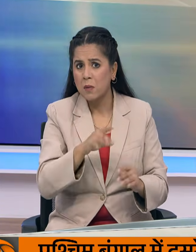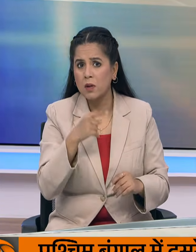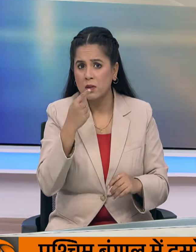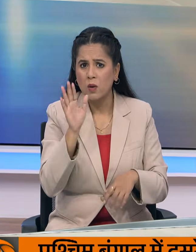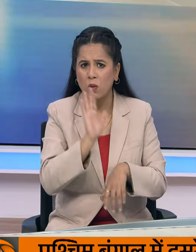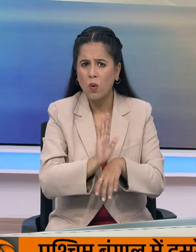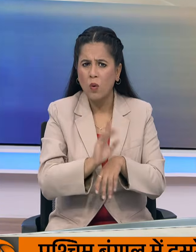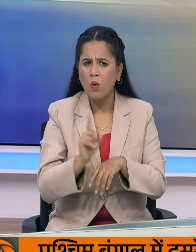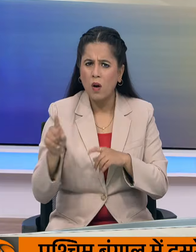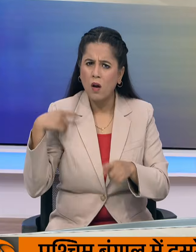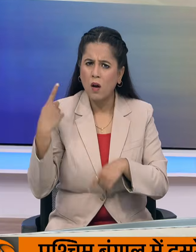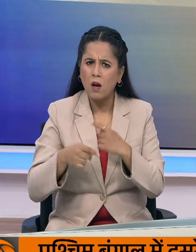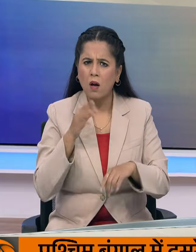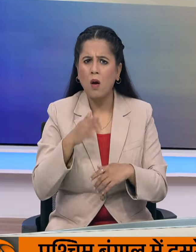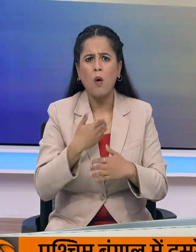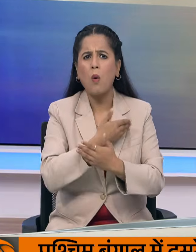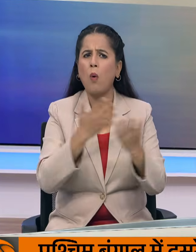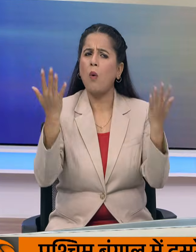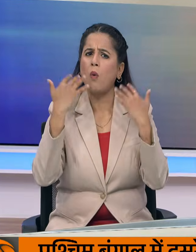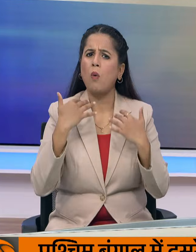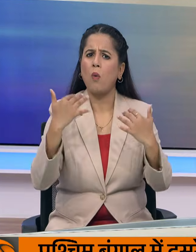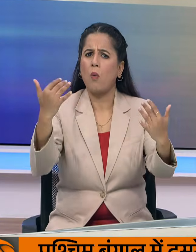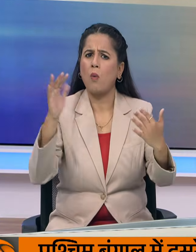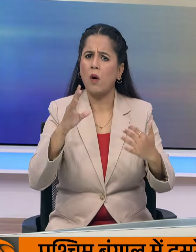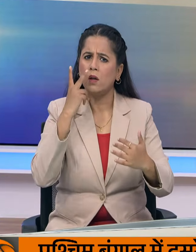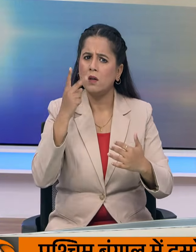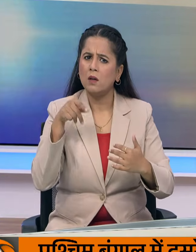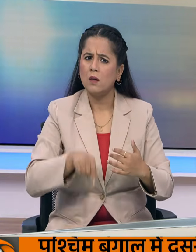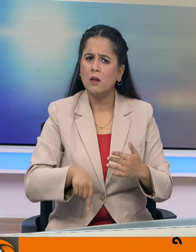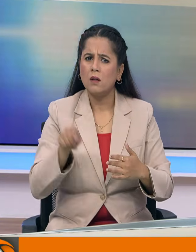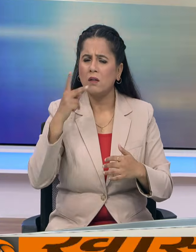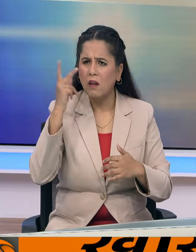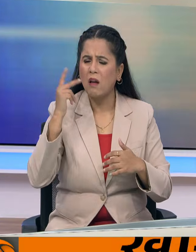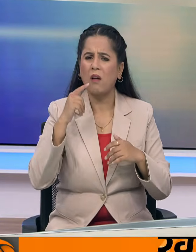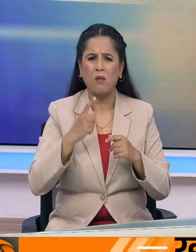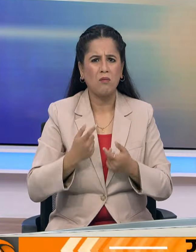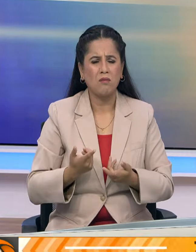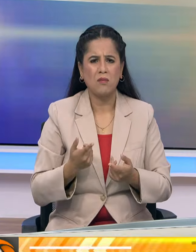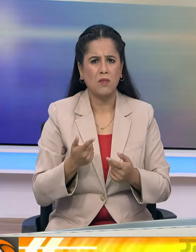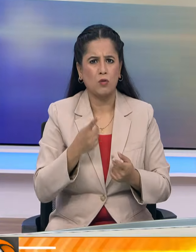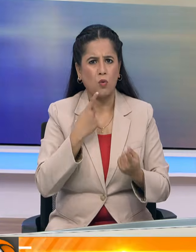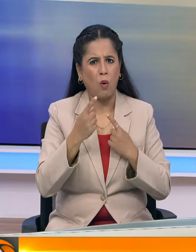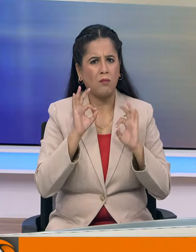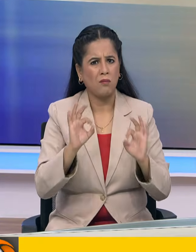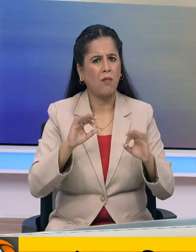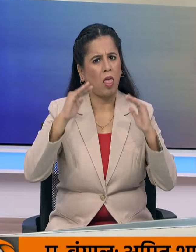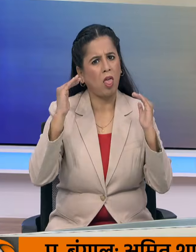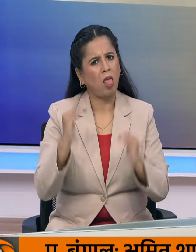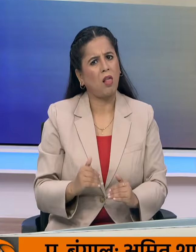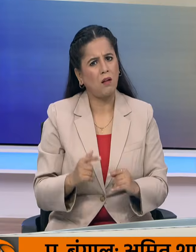कि कांग्रेस लगातार सार्वजनिक संवाद के स्तर को गिरा रही है।